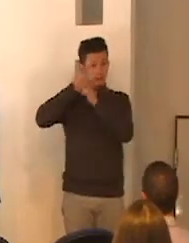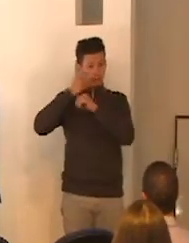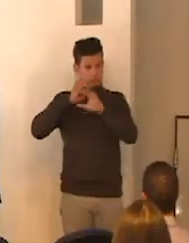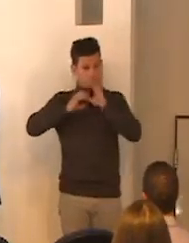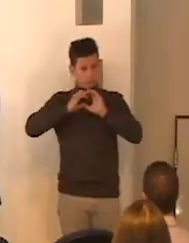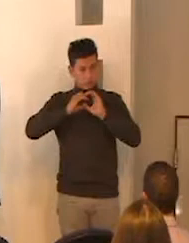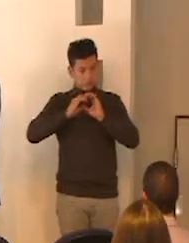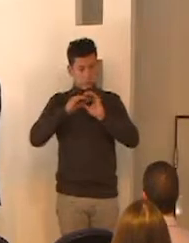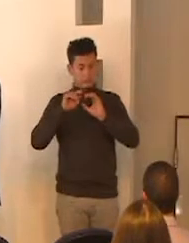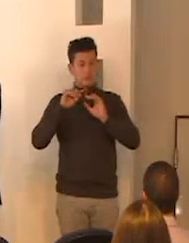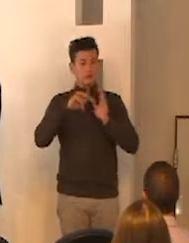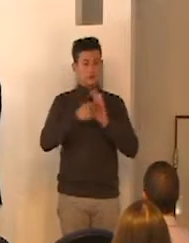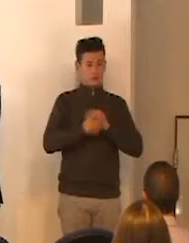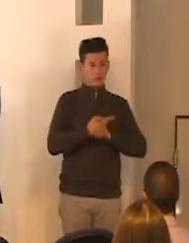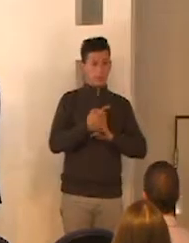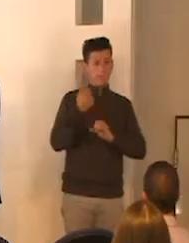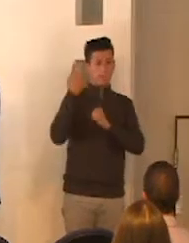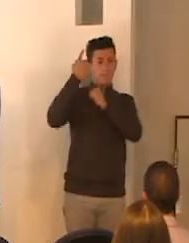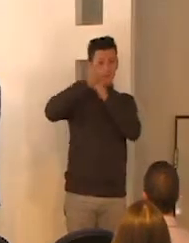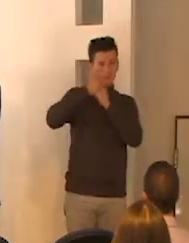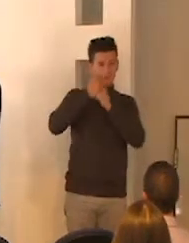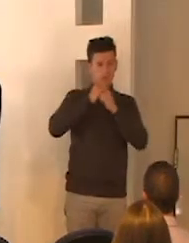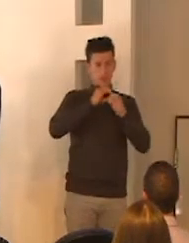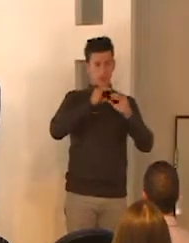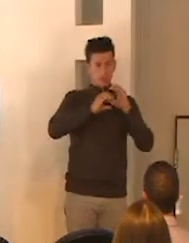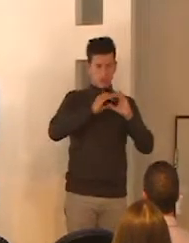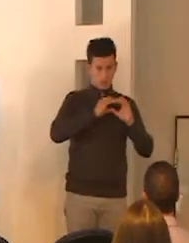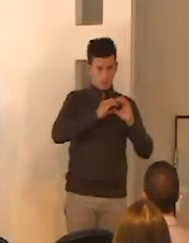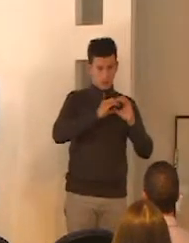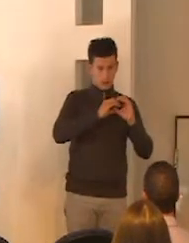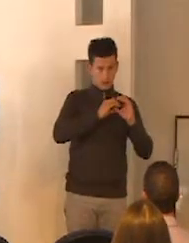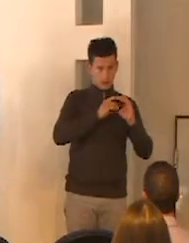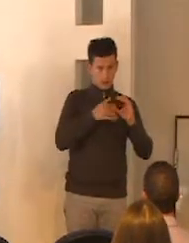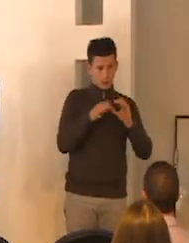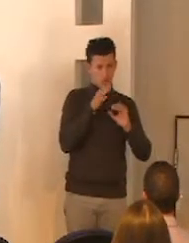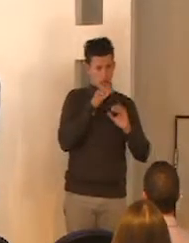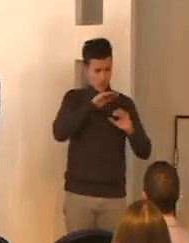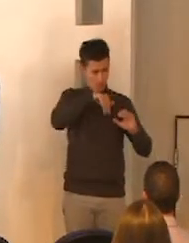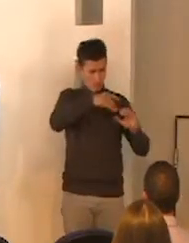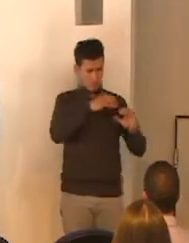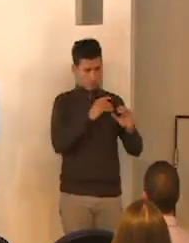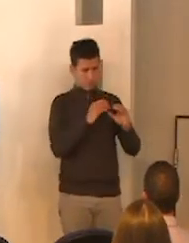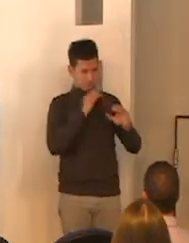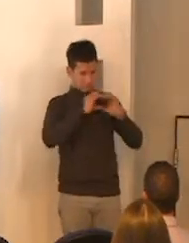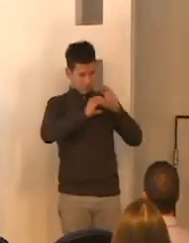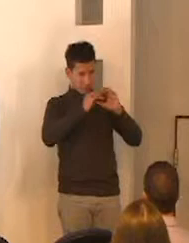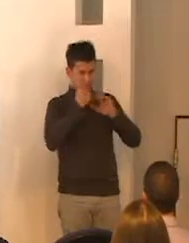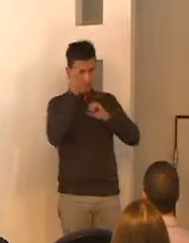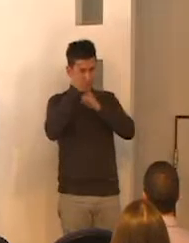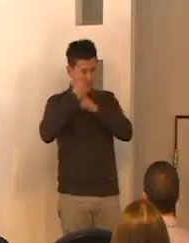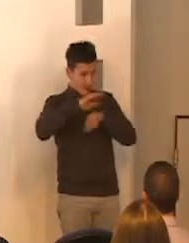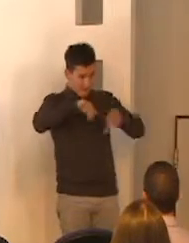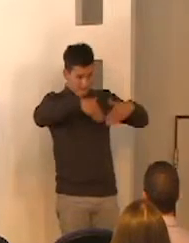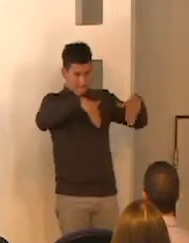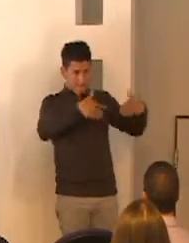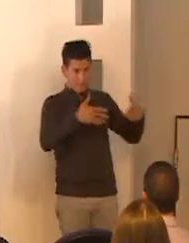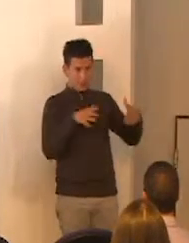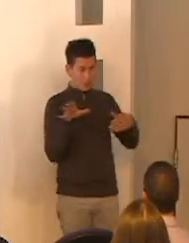no hay comunicación, de ahí en adelante, todas las estrategias pedagógicas, todas las